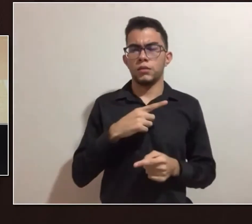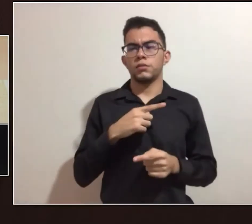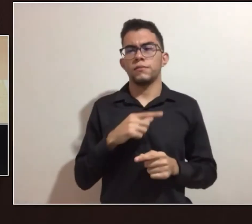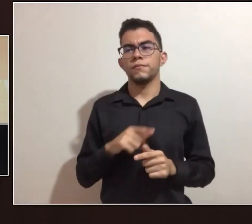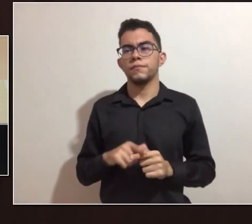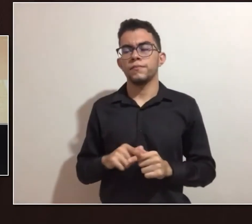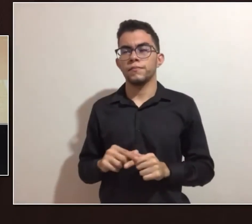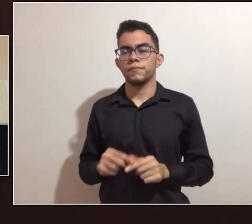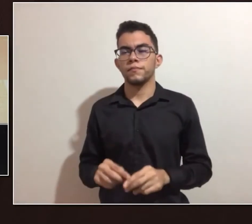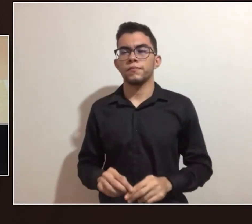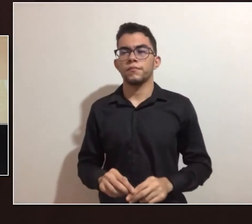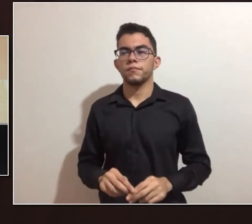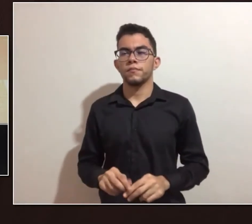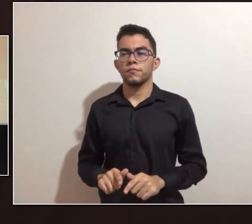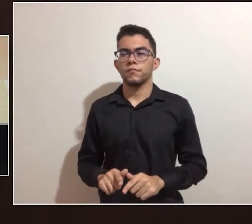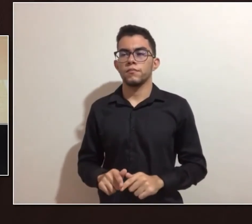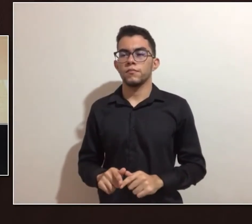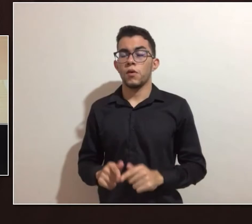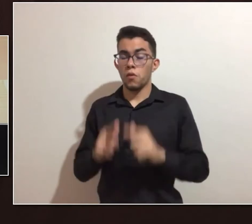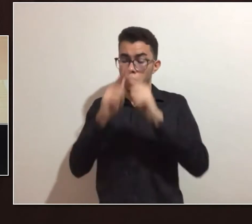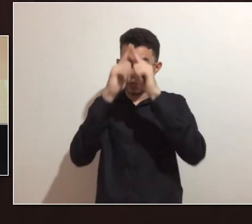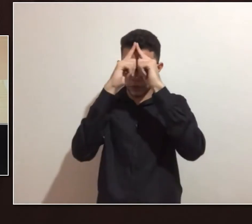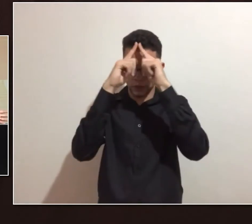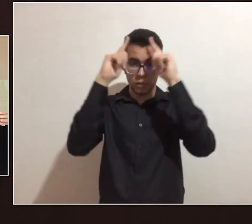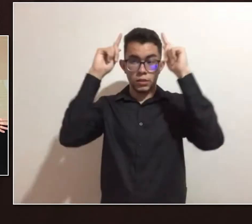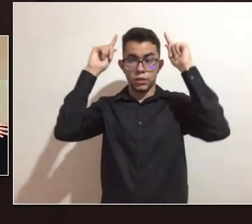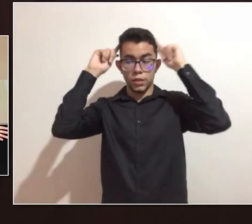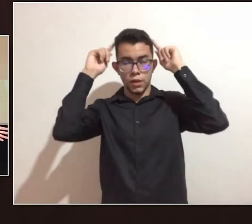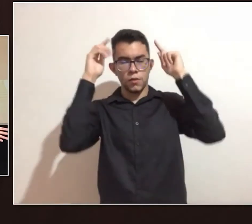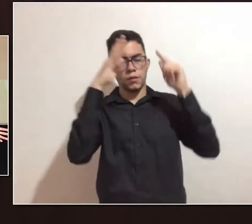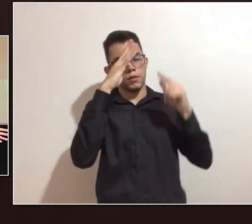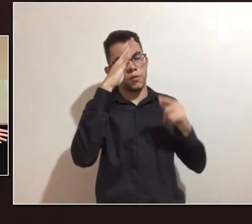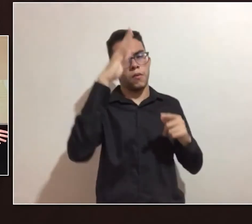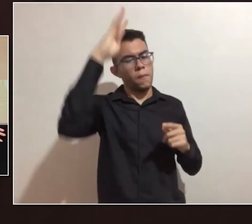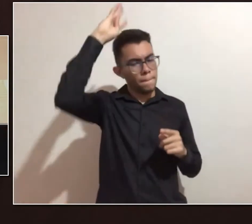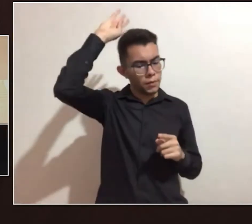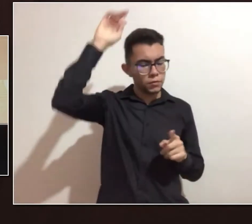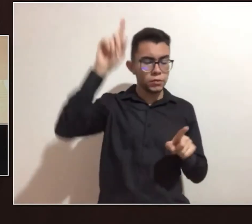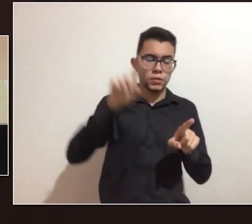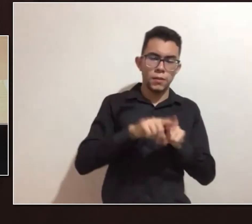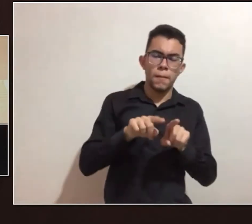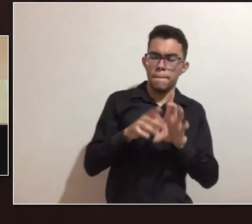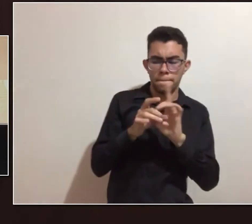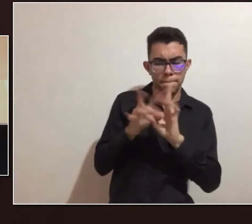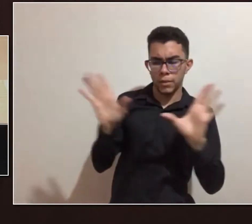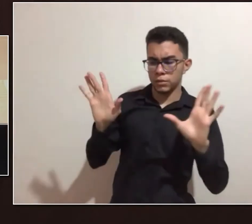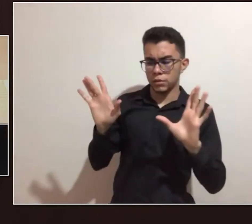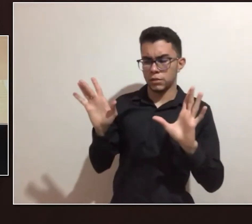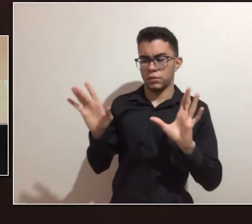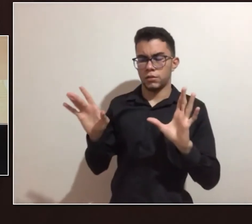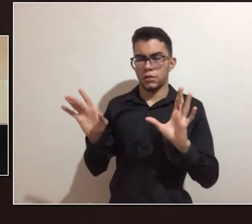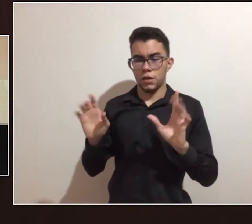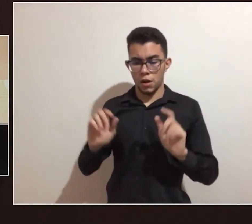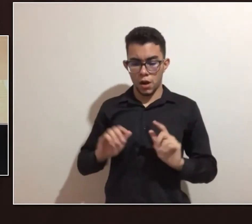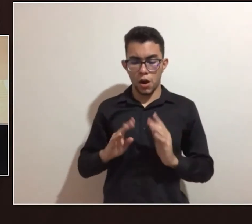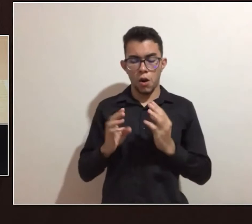as religiões, toleravam até os judeus e praticar a sua própria religião. Mas por que eles não toleraram os